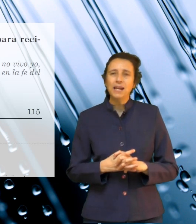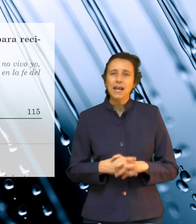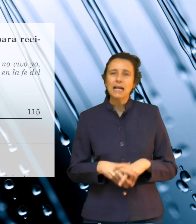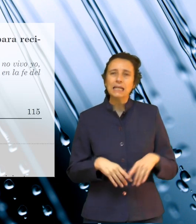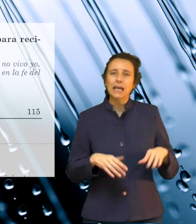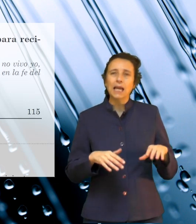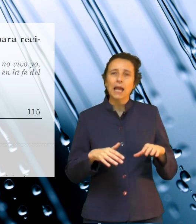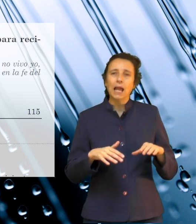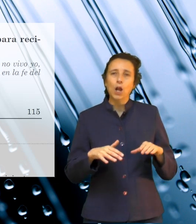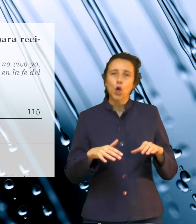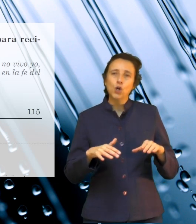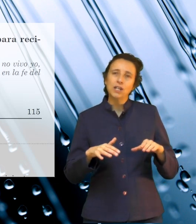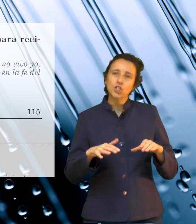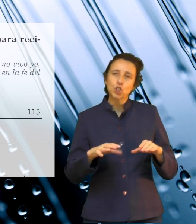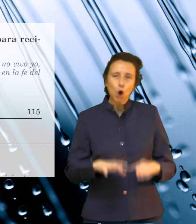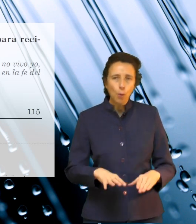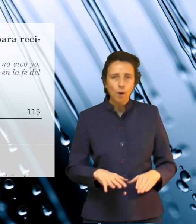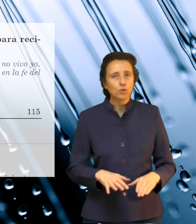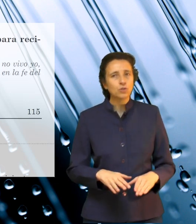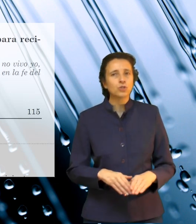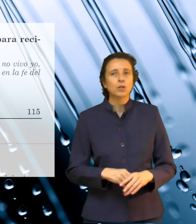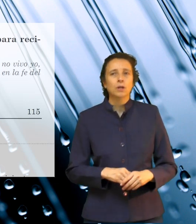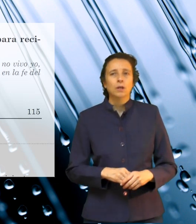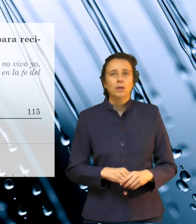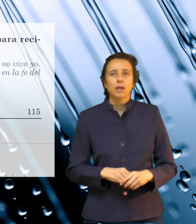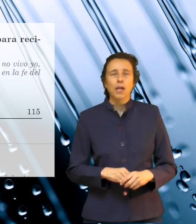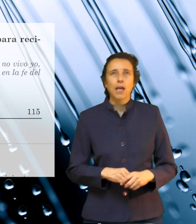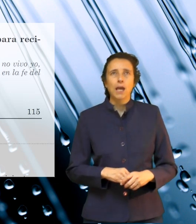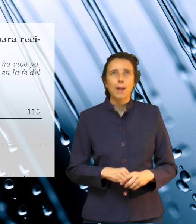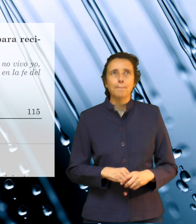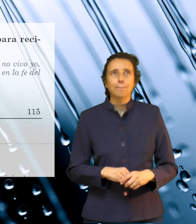de tal manera que lo que somos